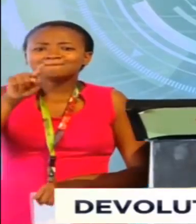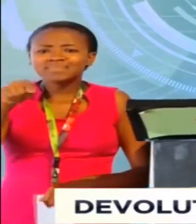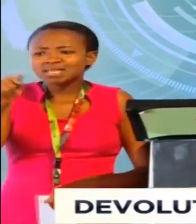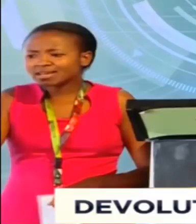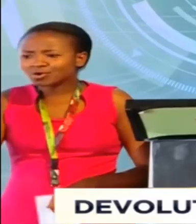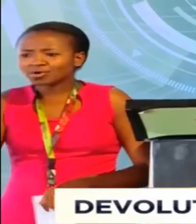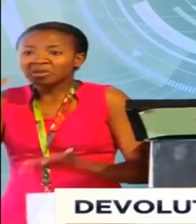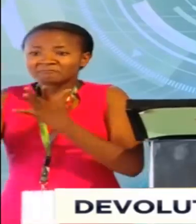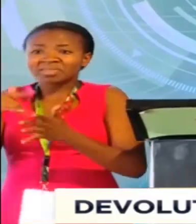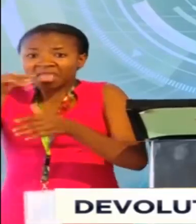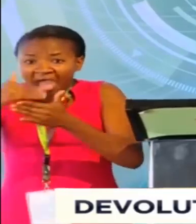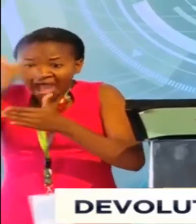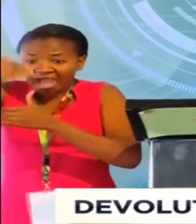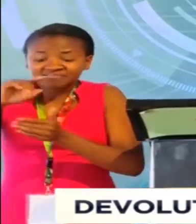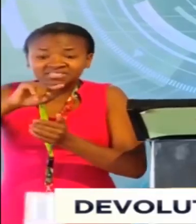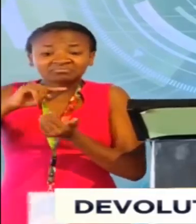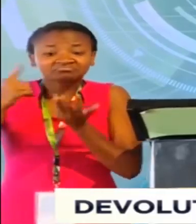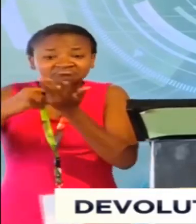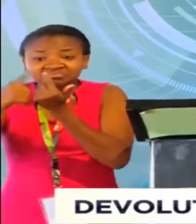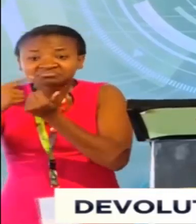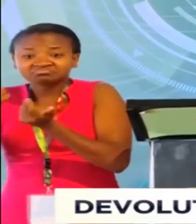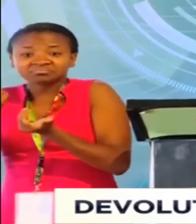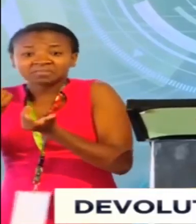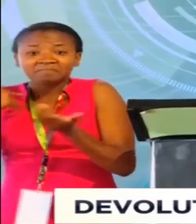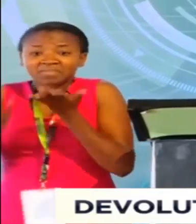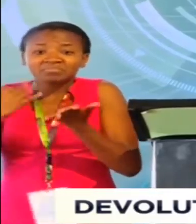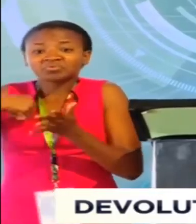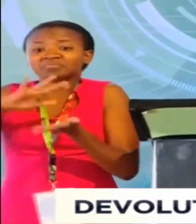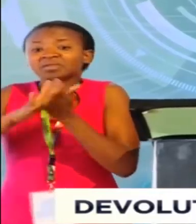tutakuwa labda 50 million sijui.